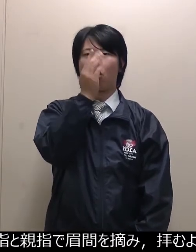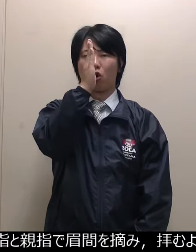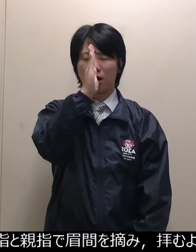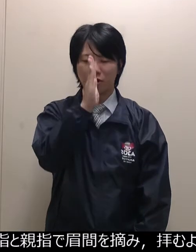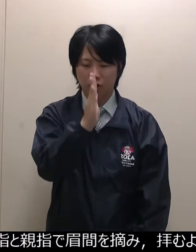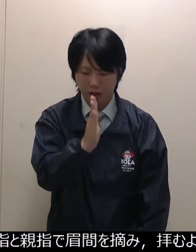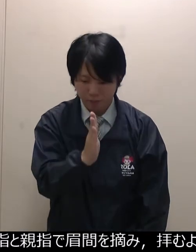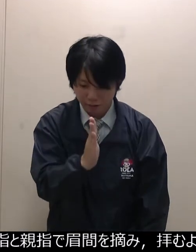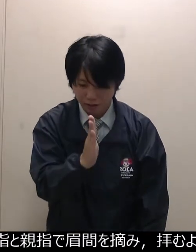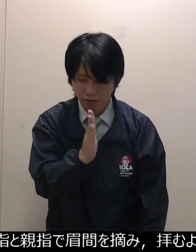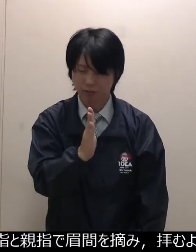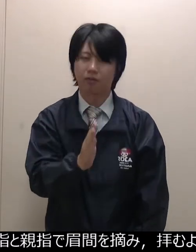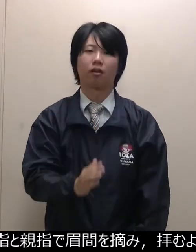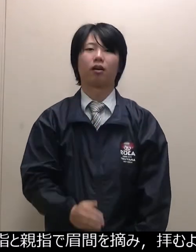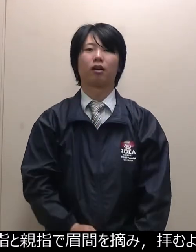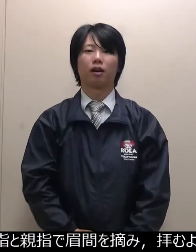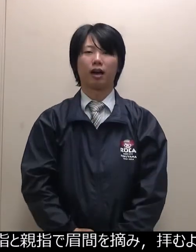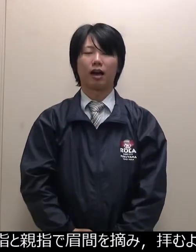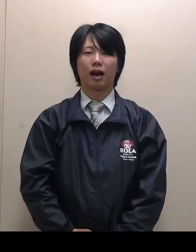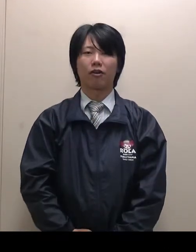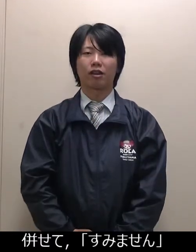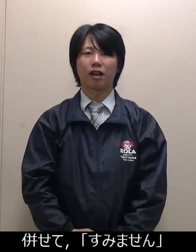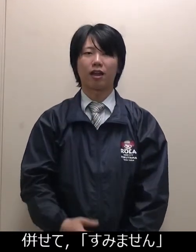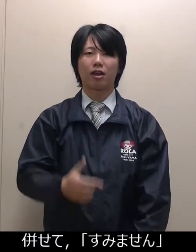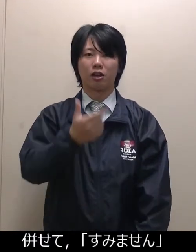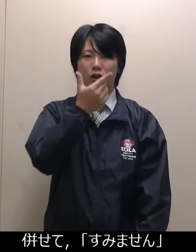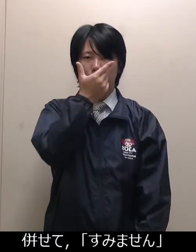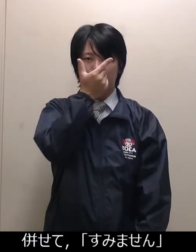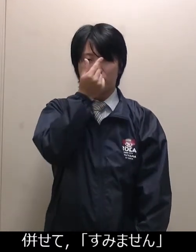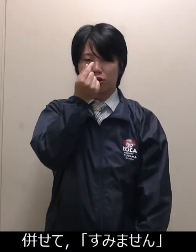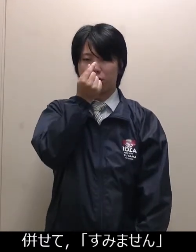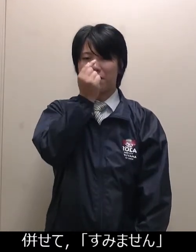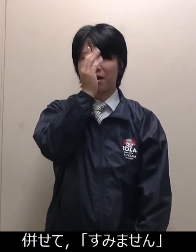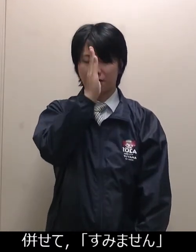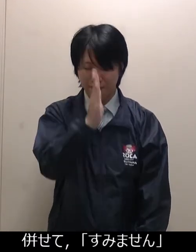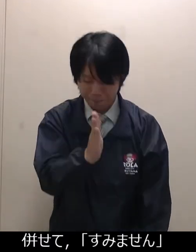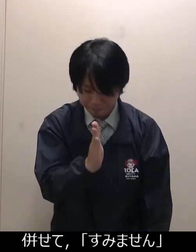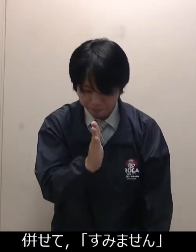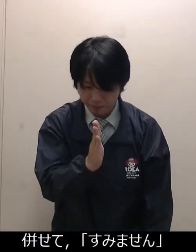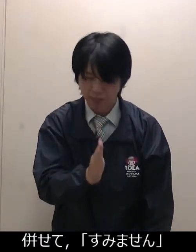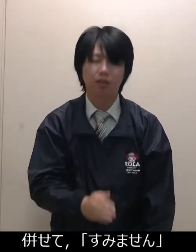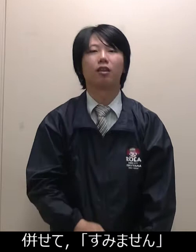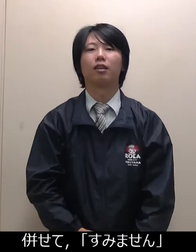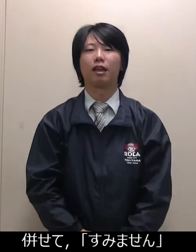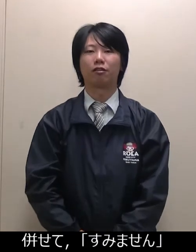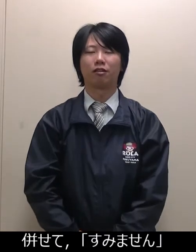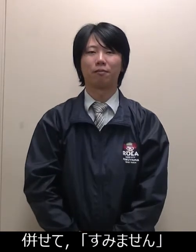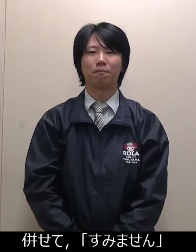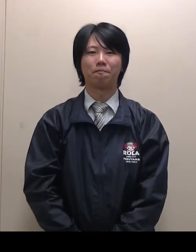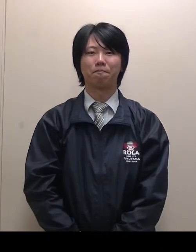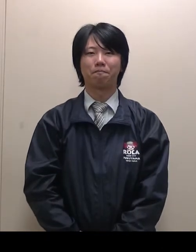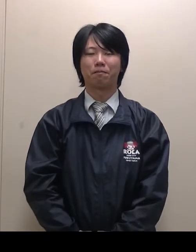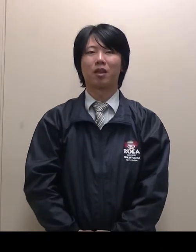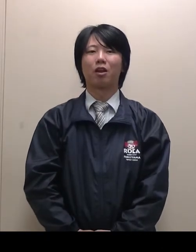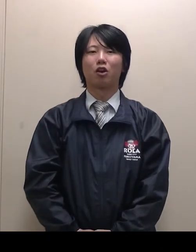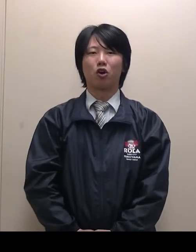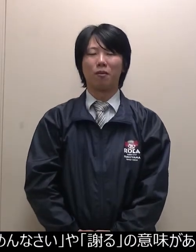拝むようにします。合わせてすみませんです。ごめんなさ